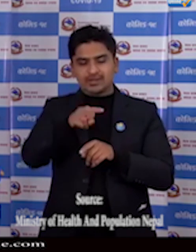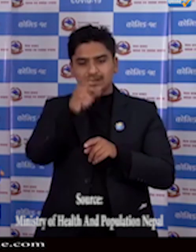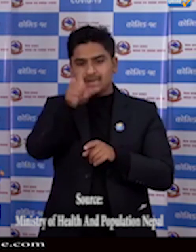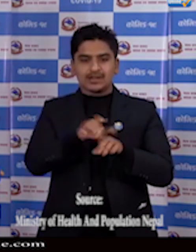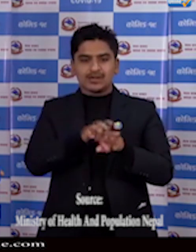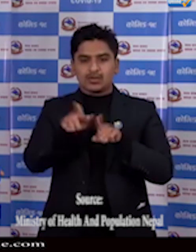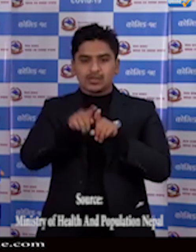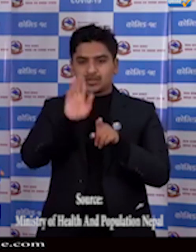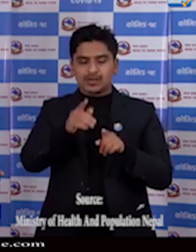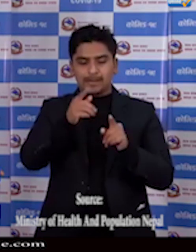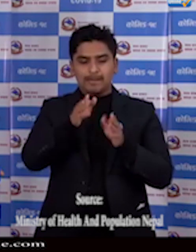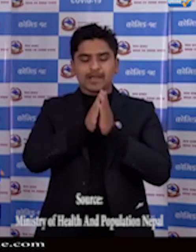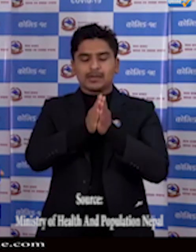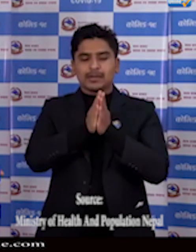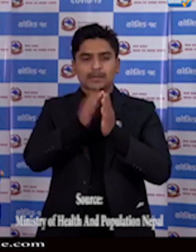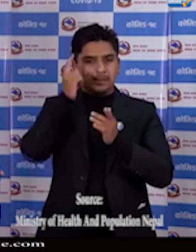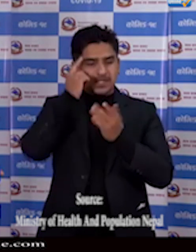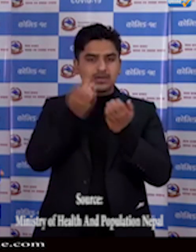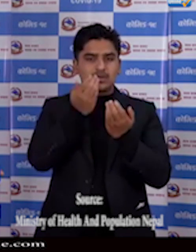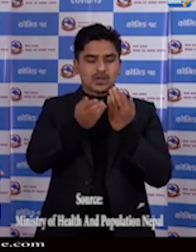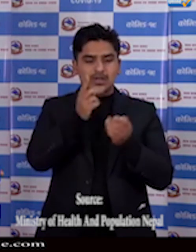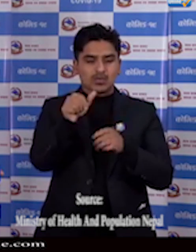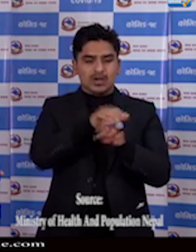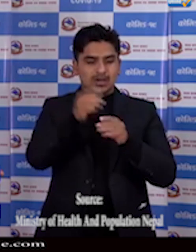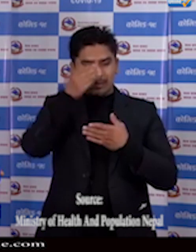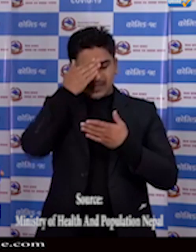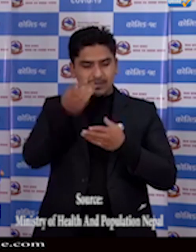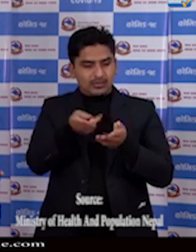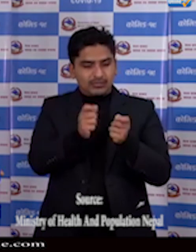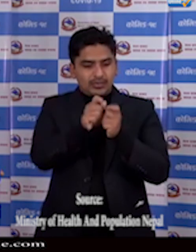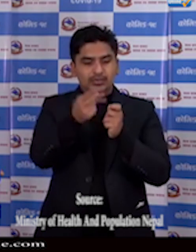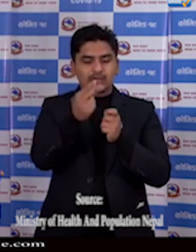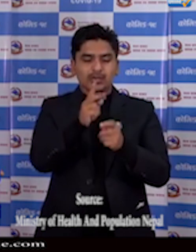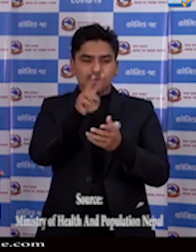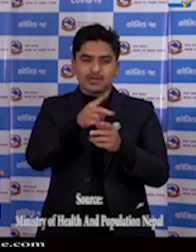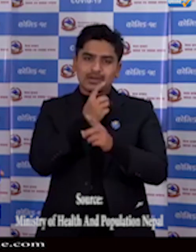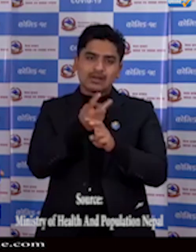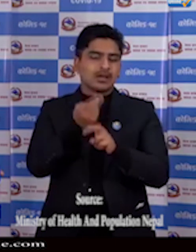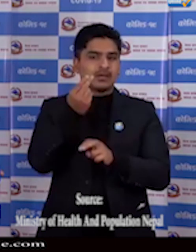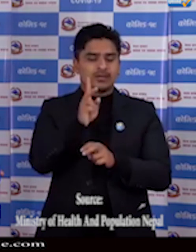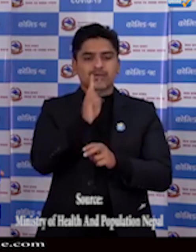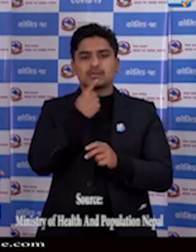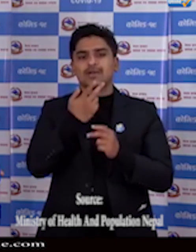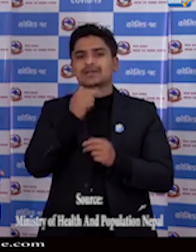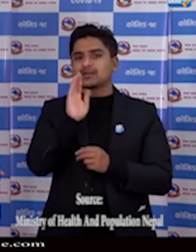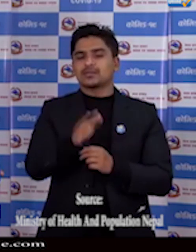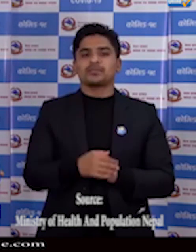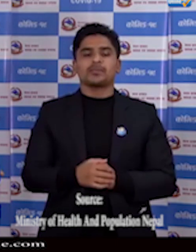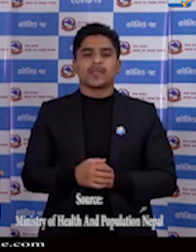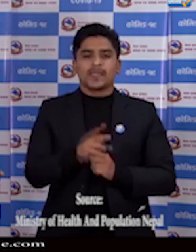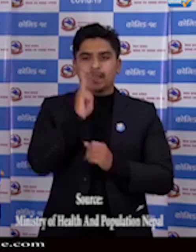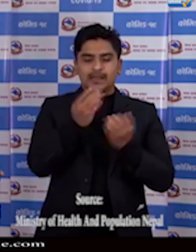हुनुहुन्छ होला, कृपया ख्याल गरिदिनु होला, किनभने उहाँहरूमा यो सङ्क्रमण सर्यो भने स्थिति जटिल हुन्छ, हामी त्यो भन्न चाहन्छौँ। त्यसै गरी